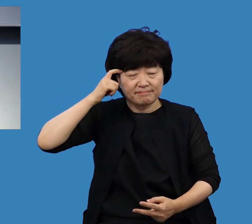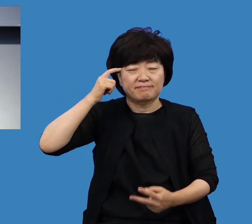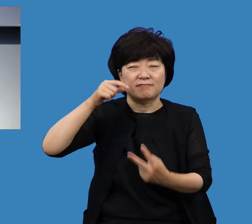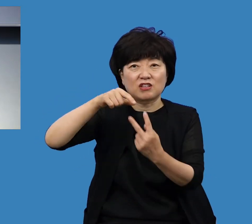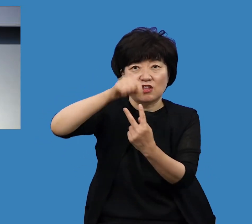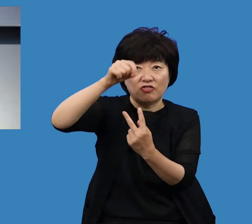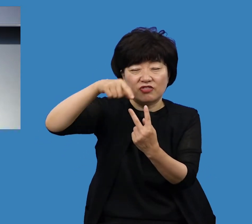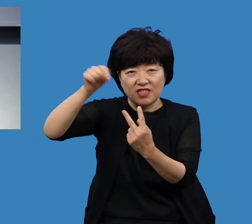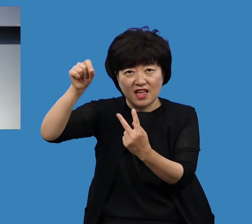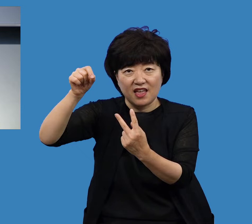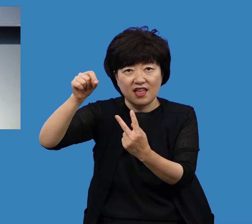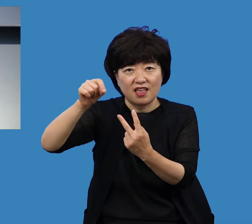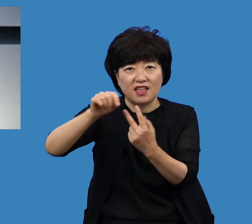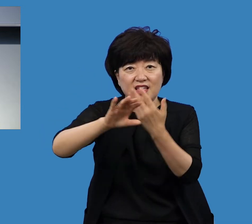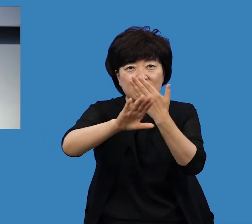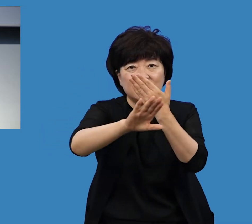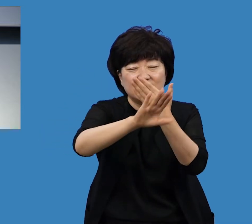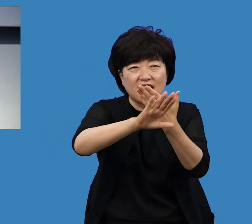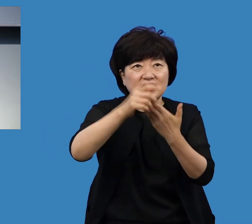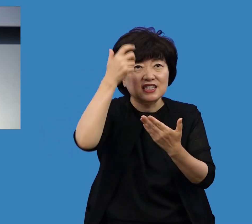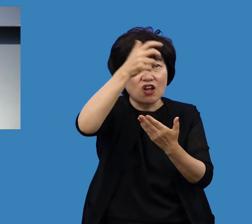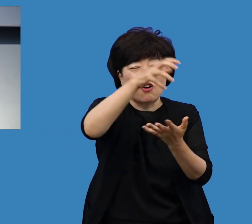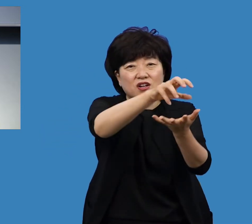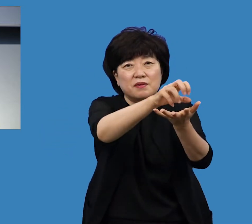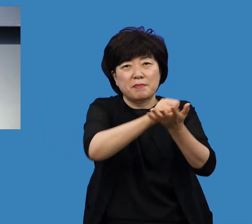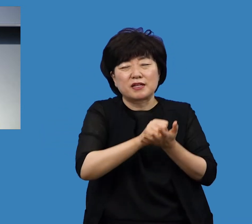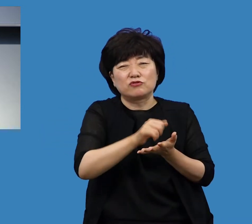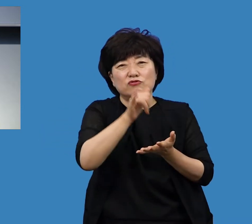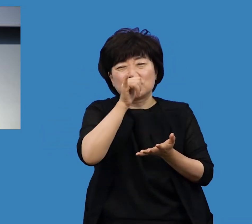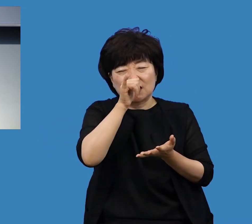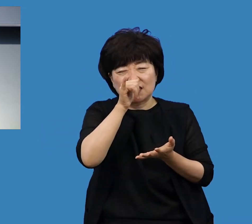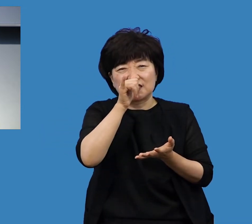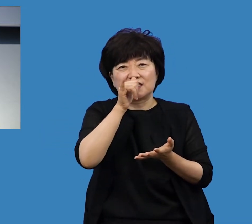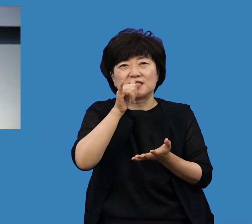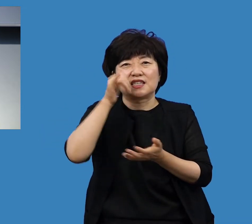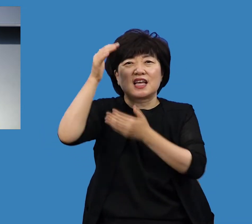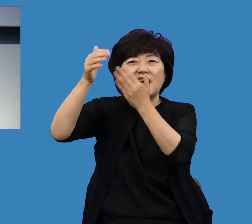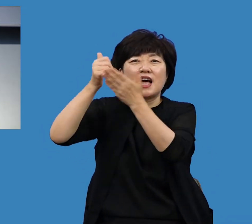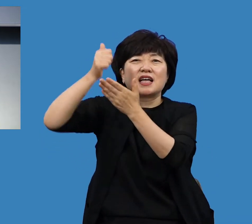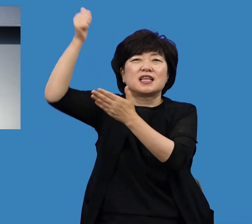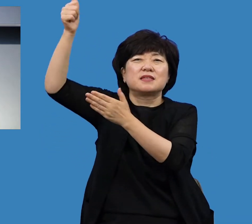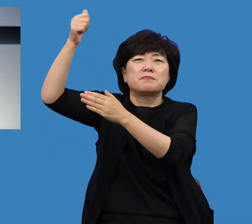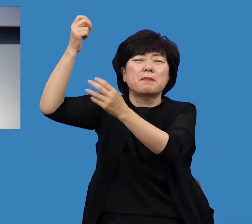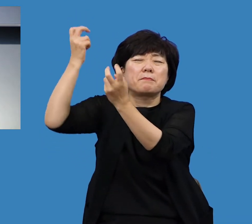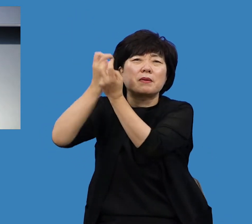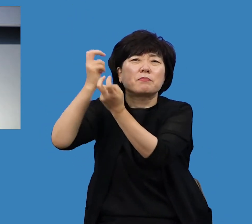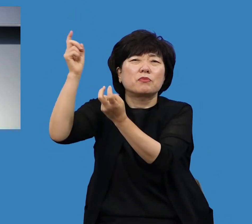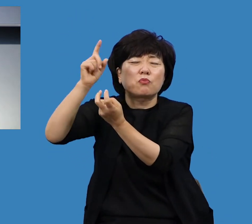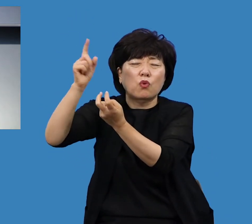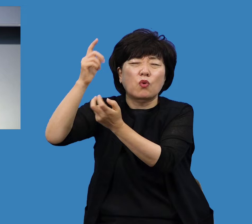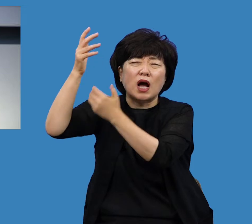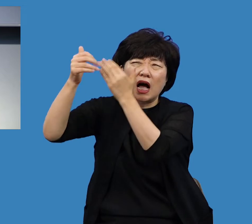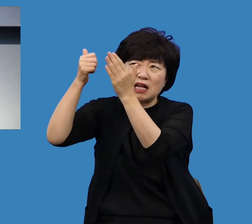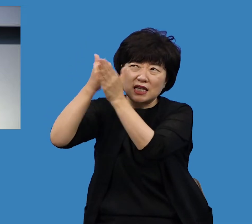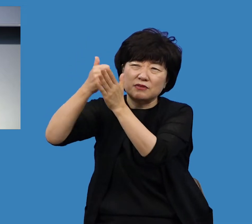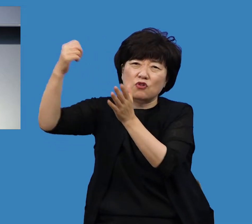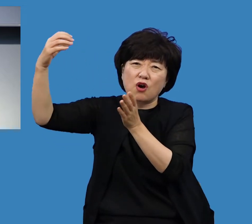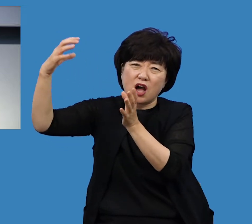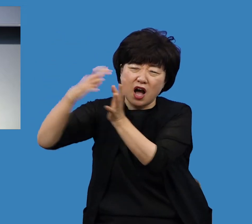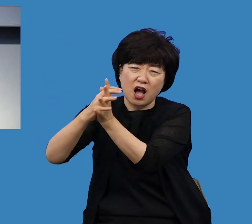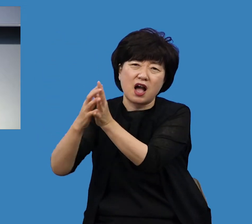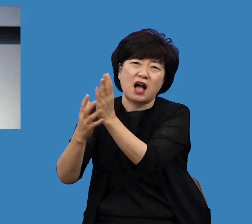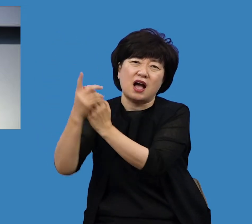존재를 받아들일 수 있는 그것은 하나님이 원래 의도하셨던 것은 하나님과 하나가 되는 여러분